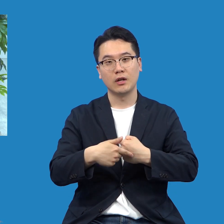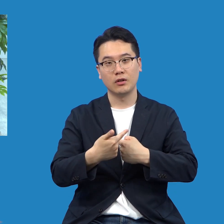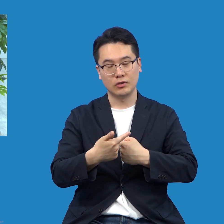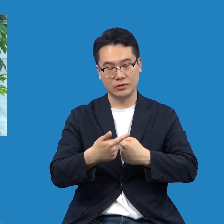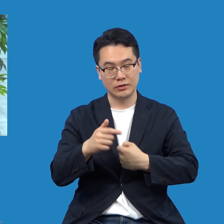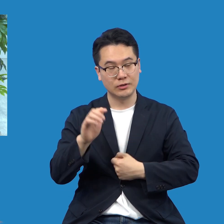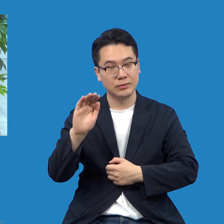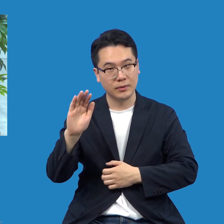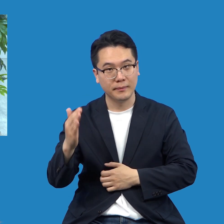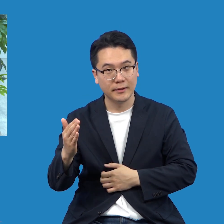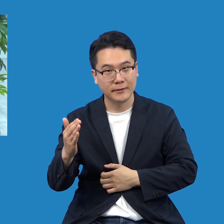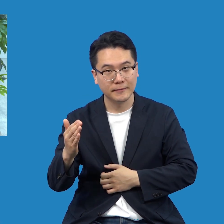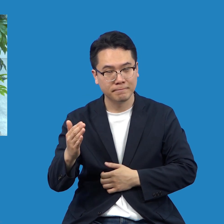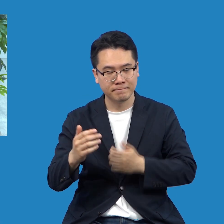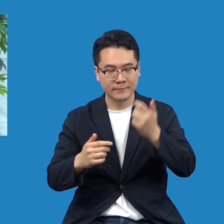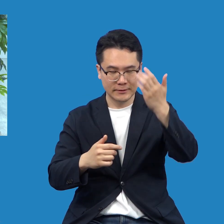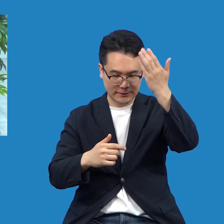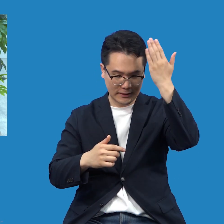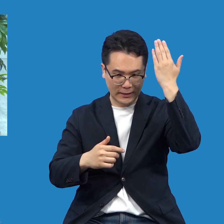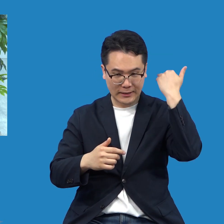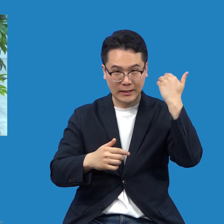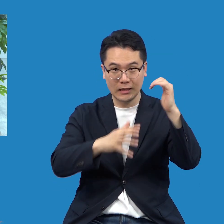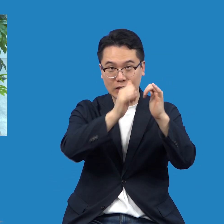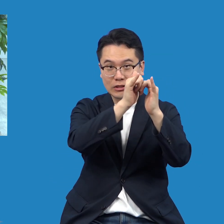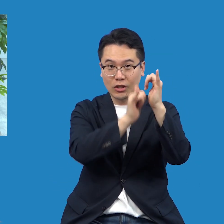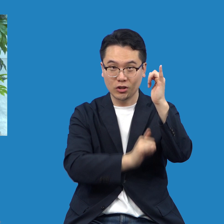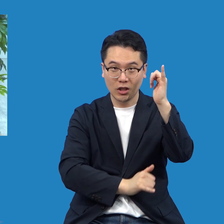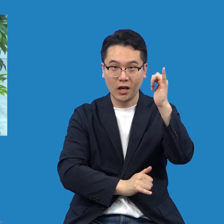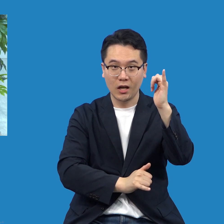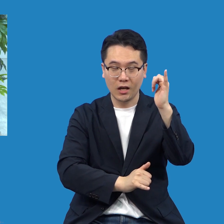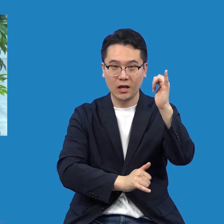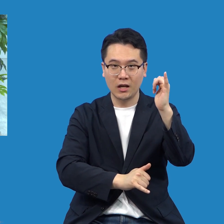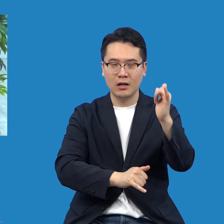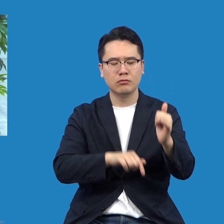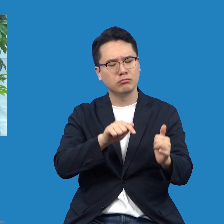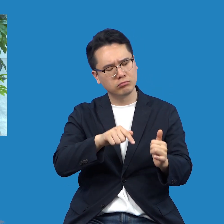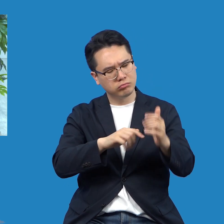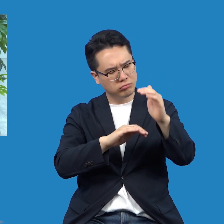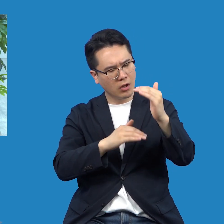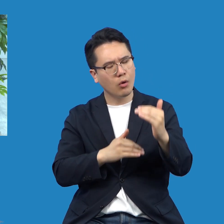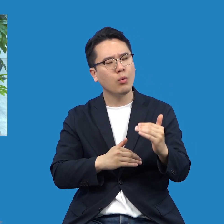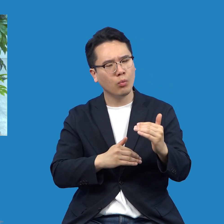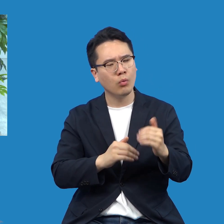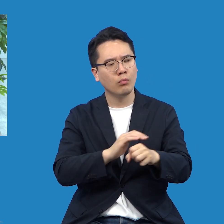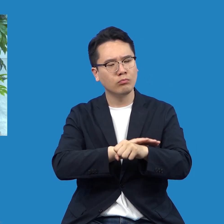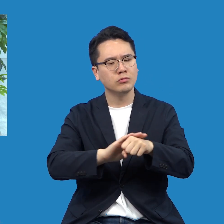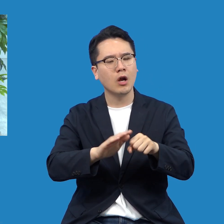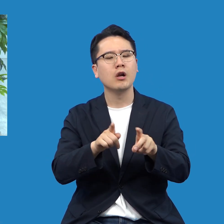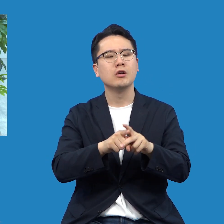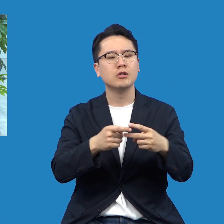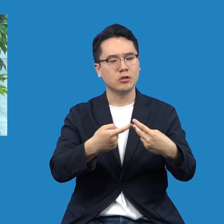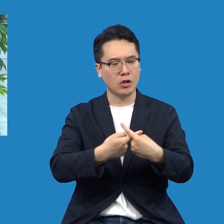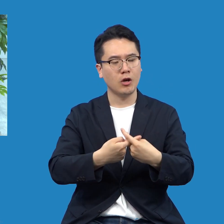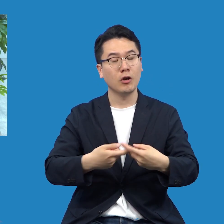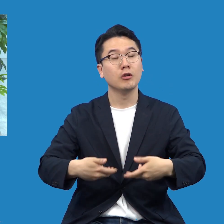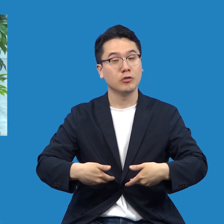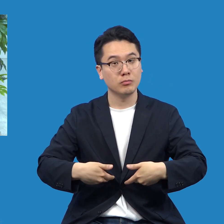이 옛날 역사의 이 이야기 무슨 얘기인지 잘 이해해야 한다, 그런 얘기